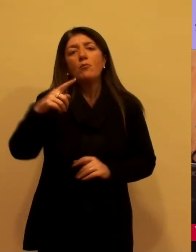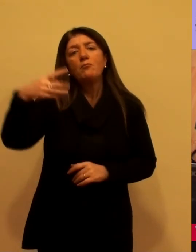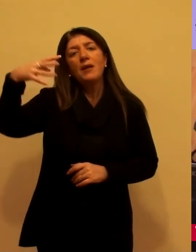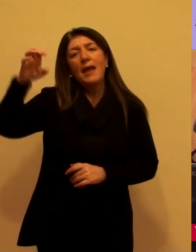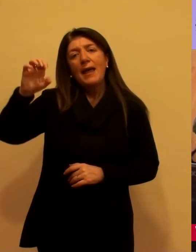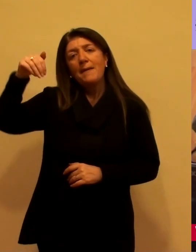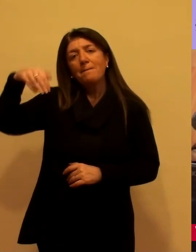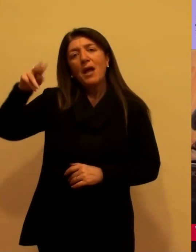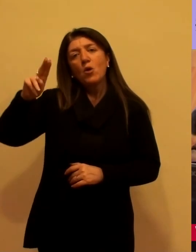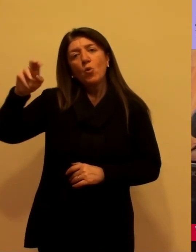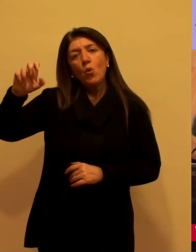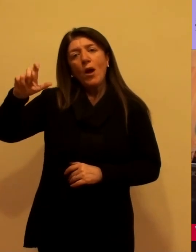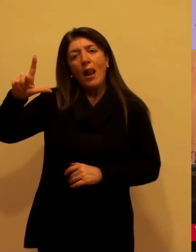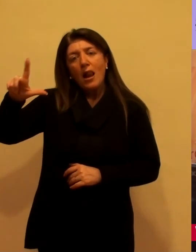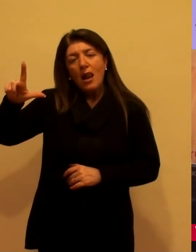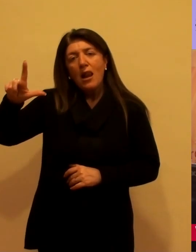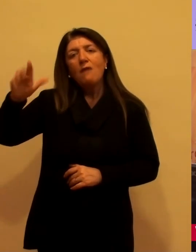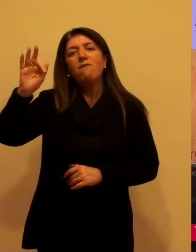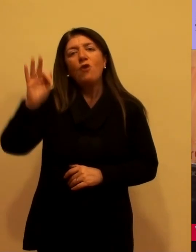Fonchak,